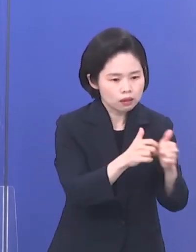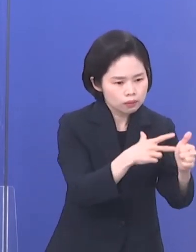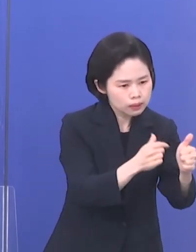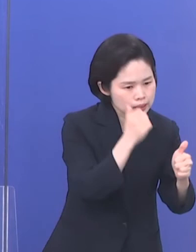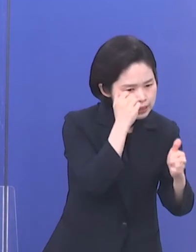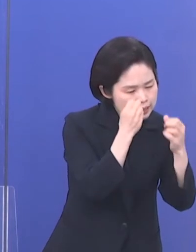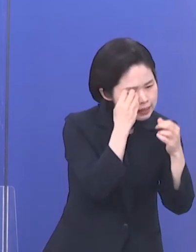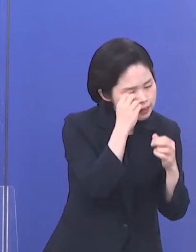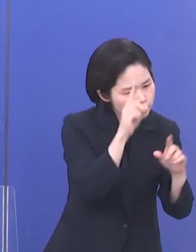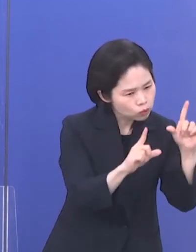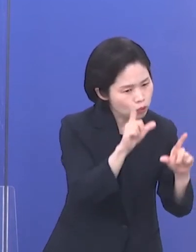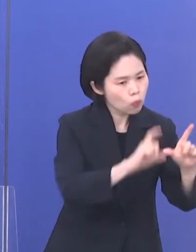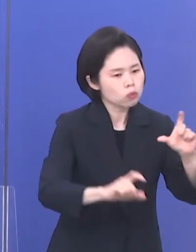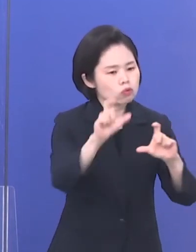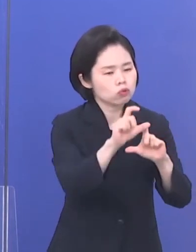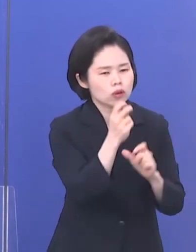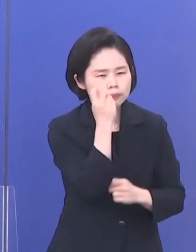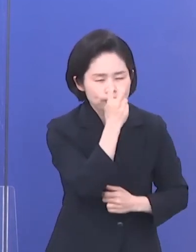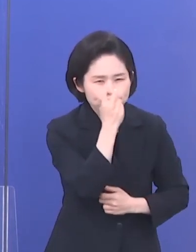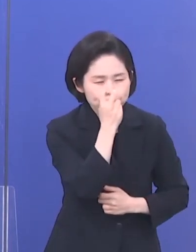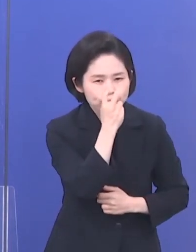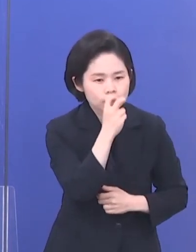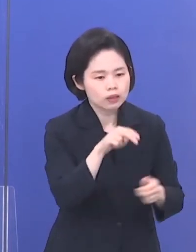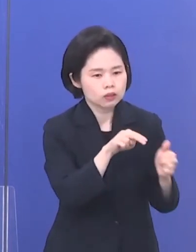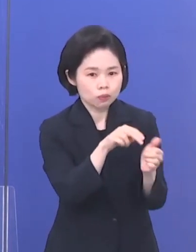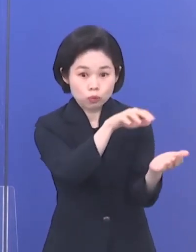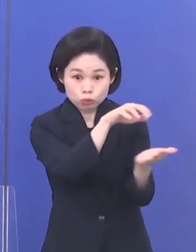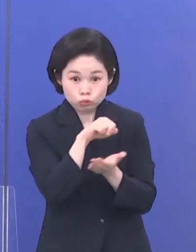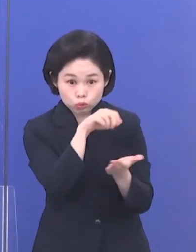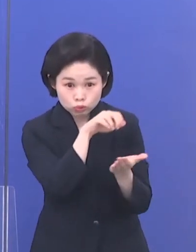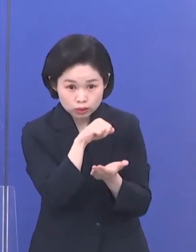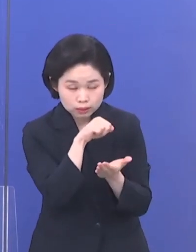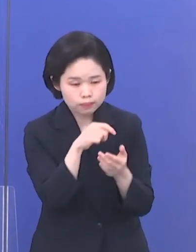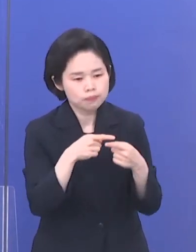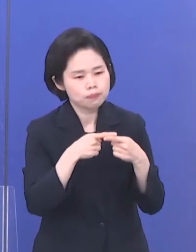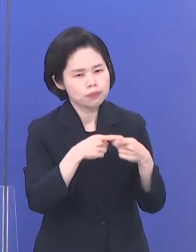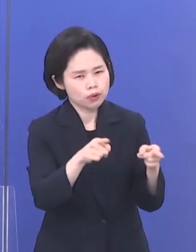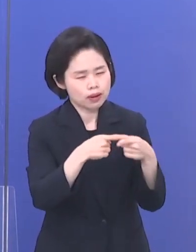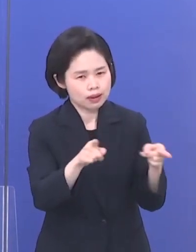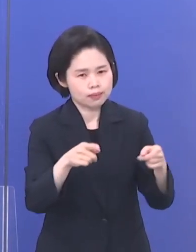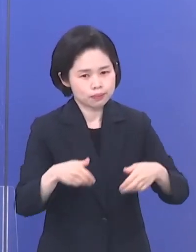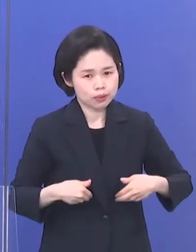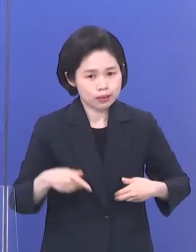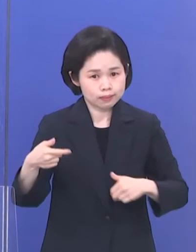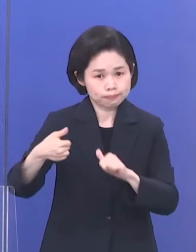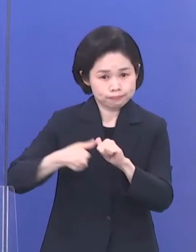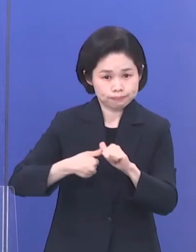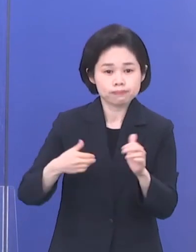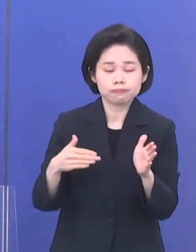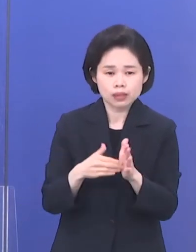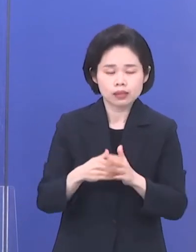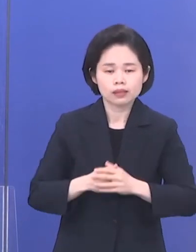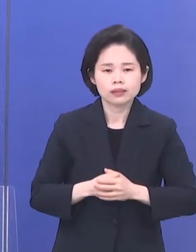등을 추가로 관찰하고 정보를 수집하여 평가하는 것이 타당하다는 의견이었습니다.